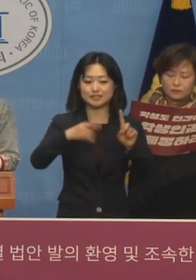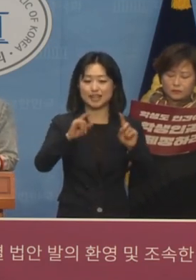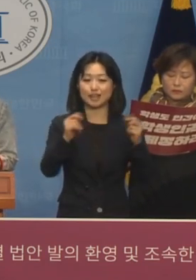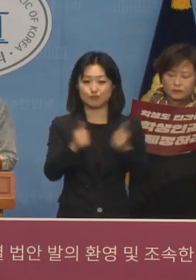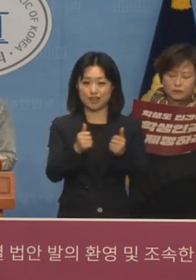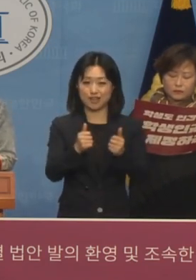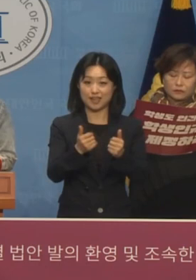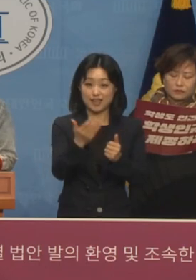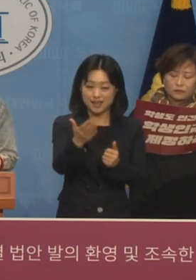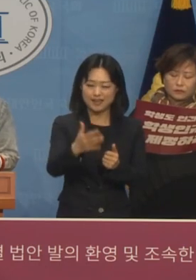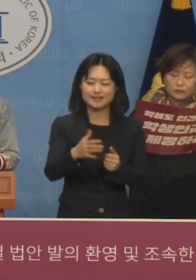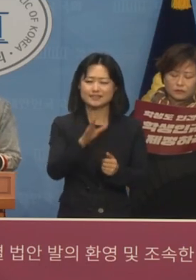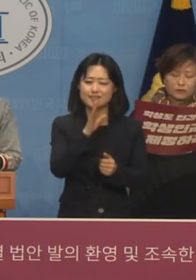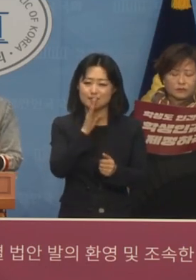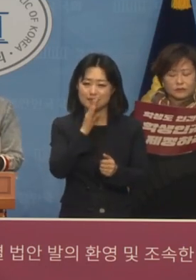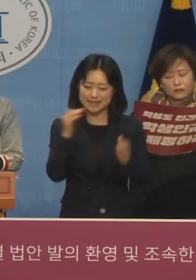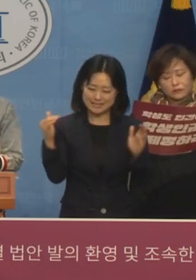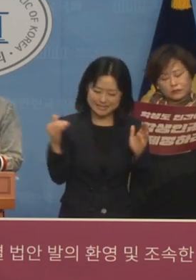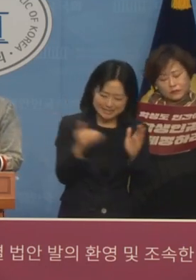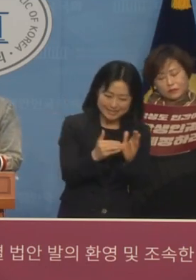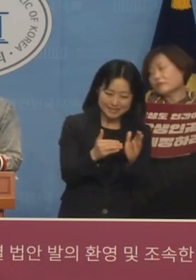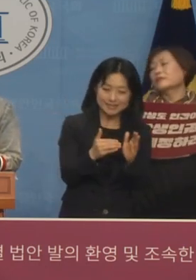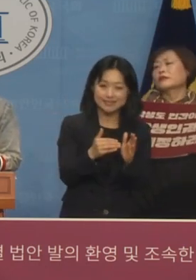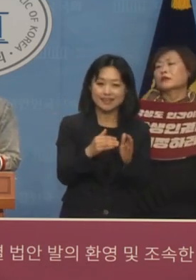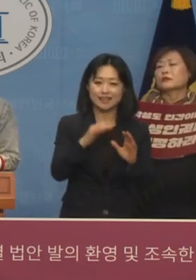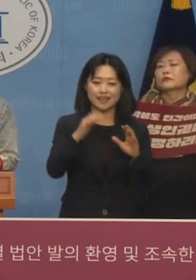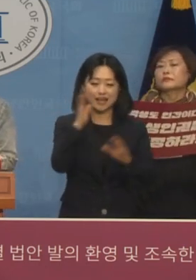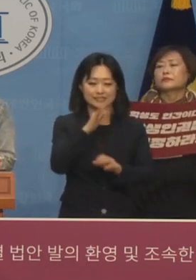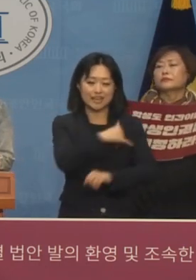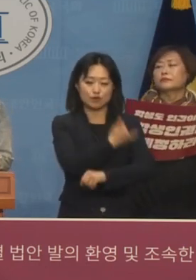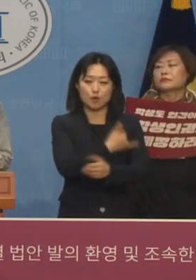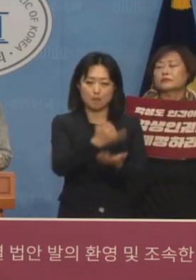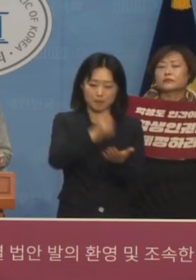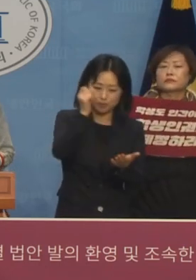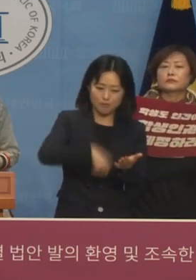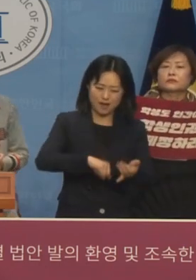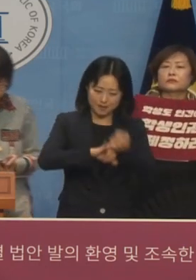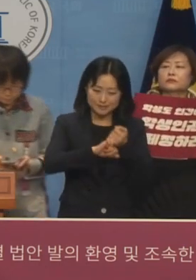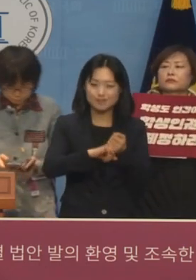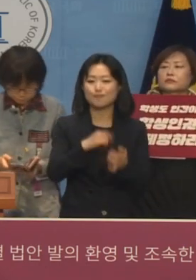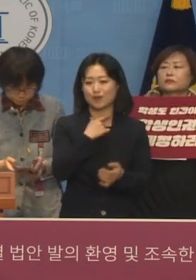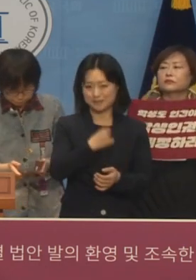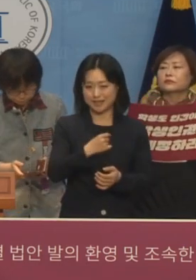소임을 다하길 바라며 학생인권법이 즉시 통과되기를 간절히 소망합니다.